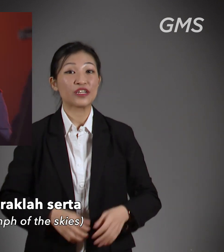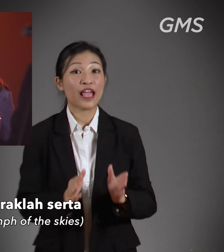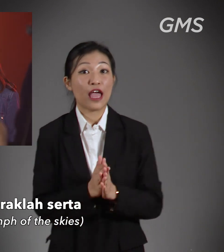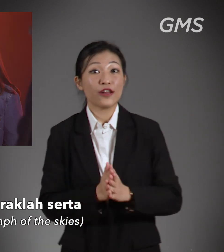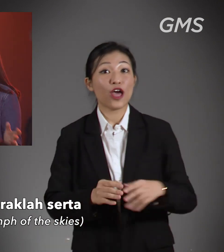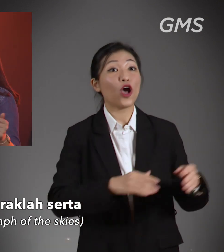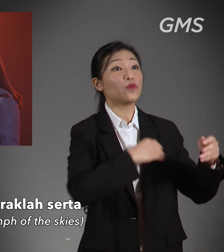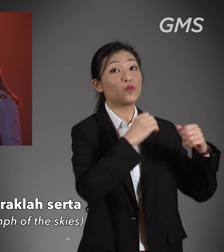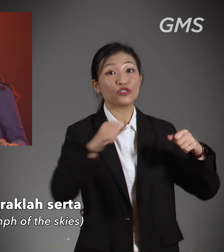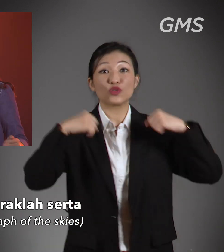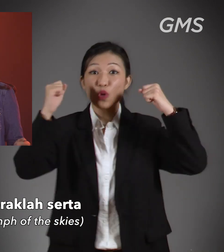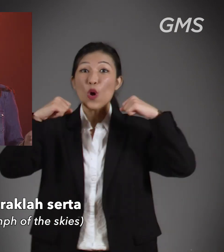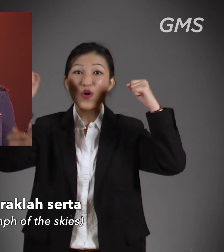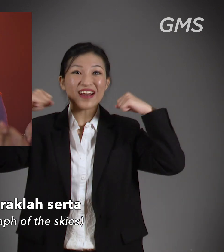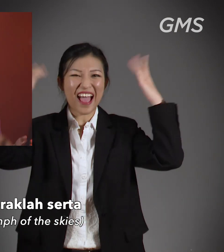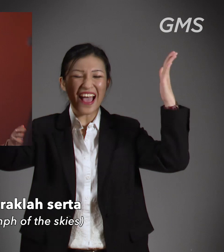bangkitlah dan